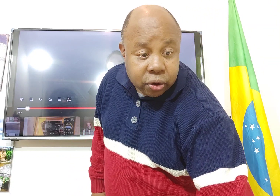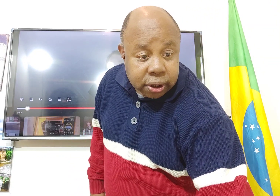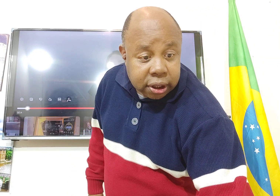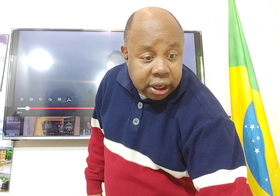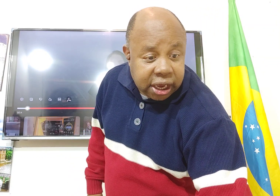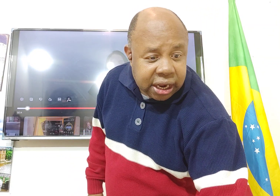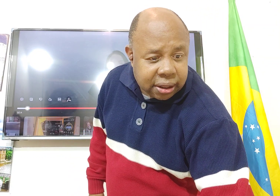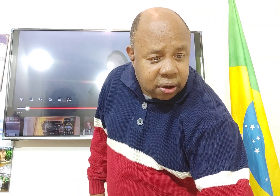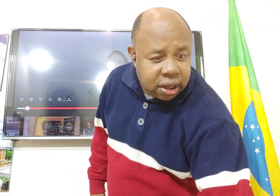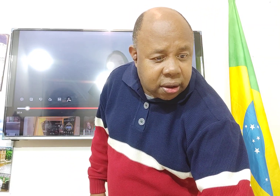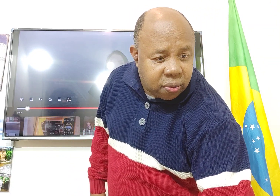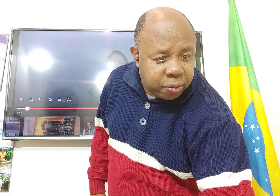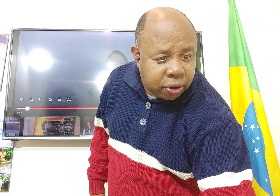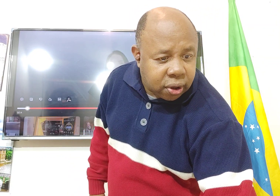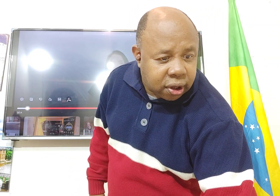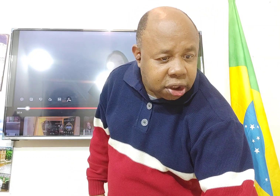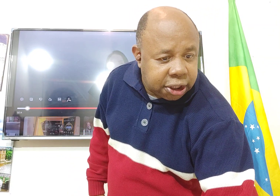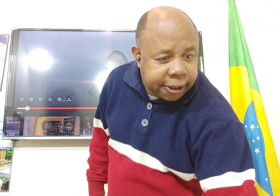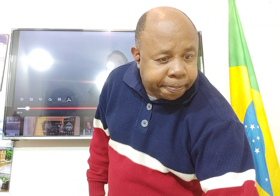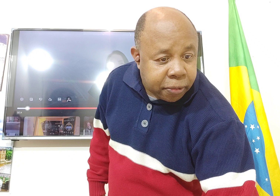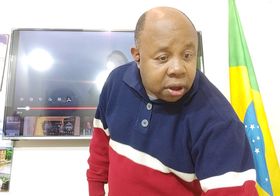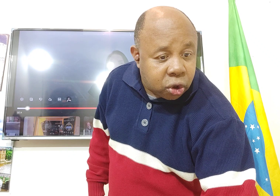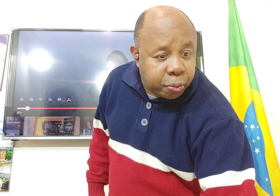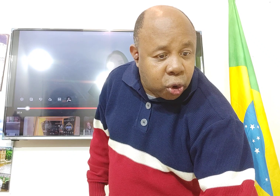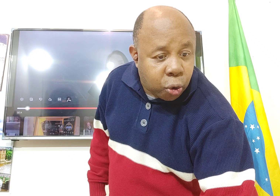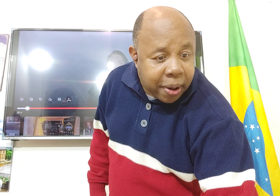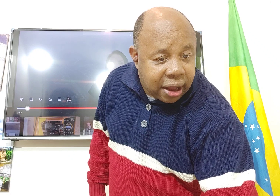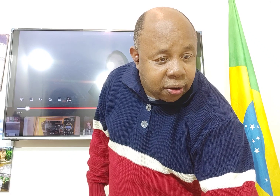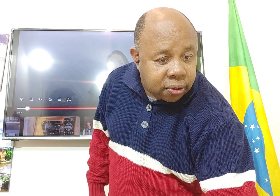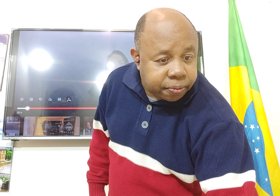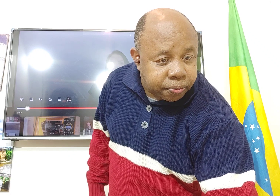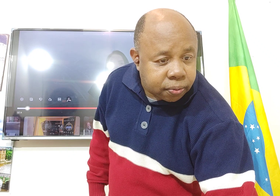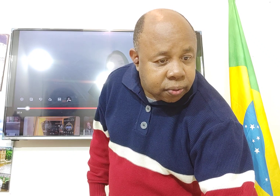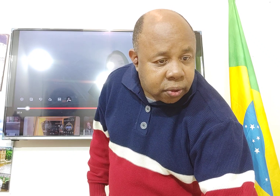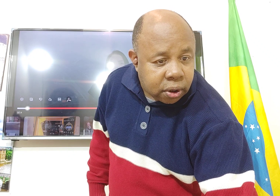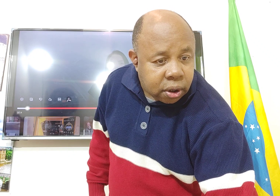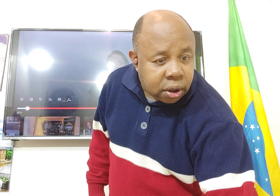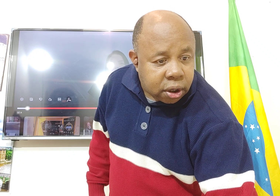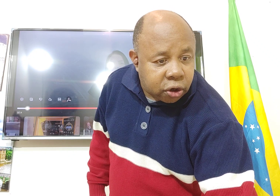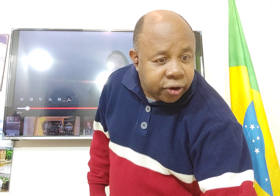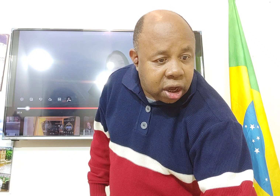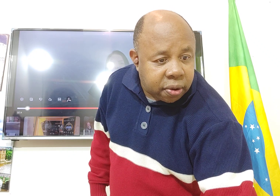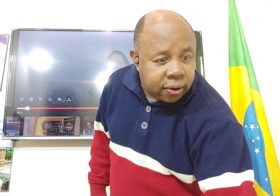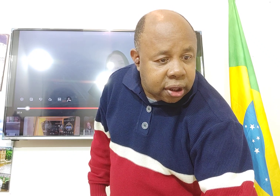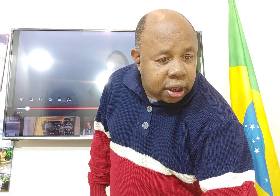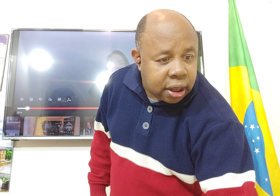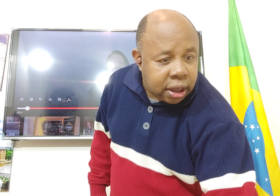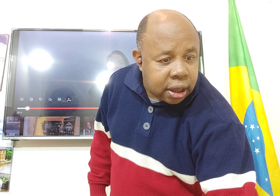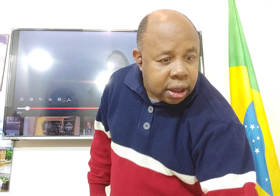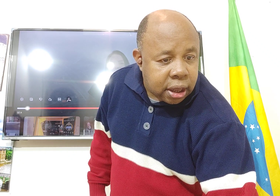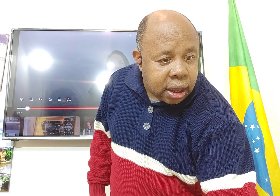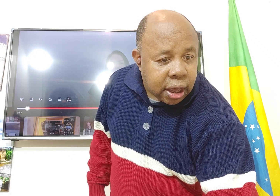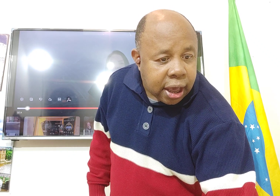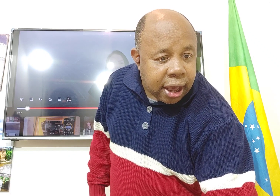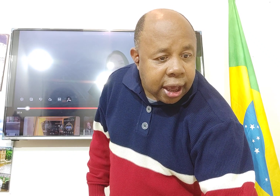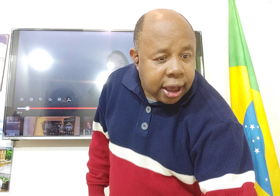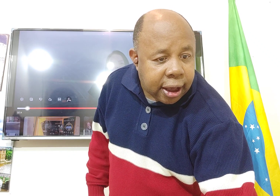Pastor Silas, algumas pessoas antigas. Eu estou preocupado. Deixa eu falar para você. Eu